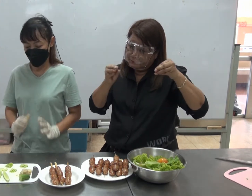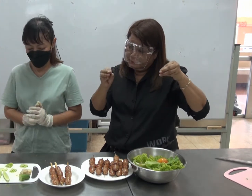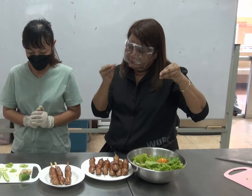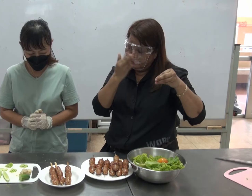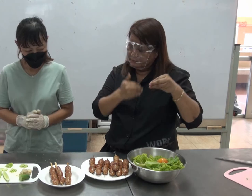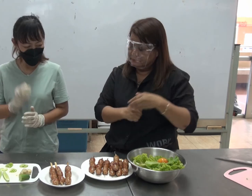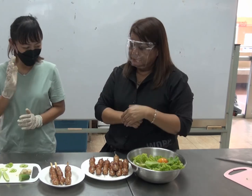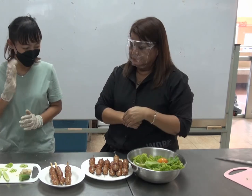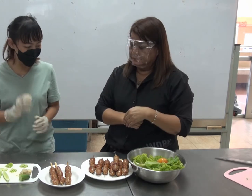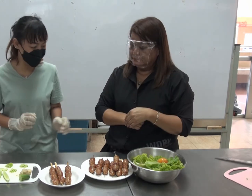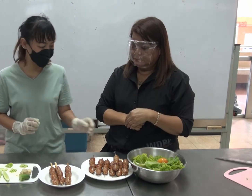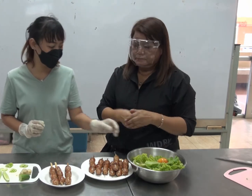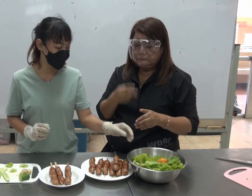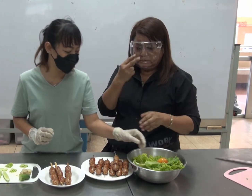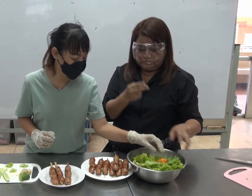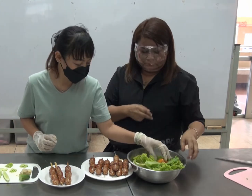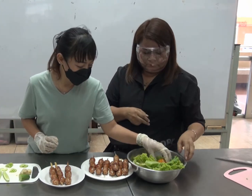นี่เดี๋ยวเรามาดู